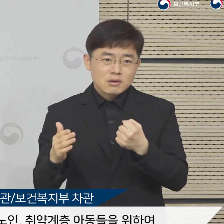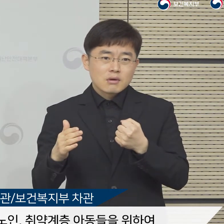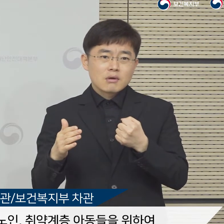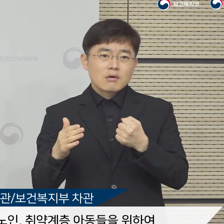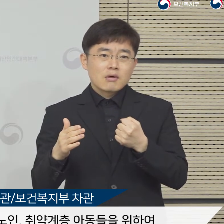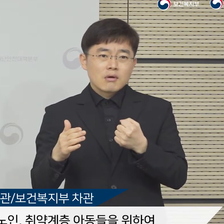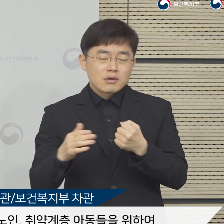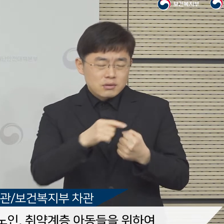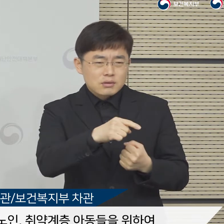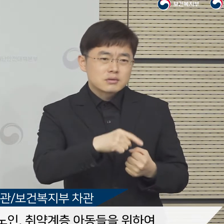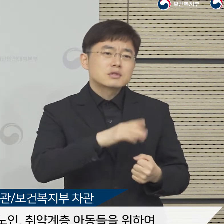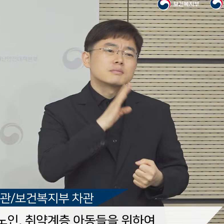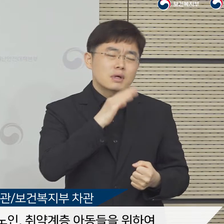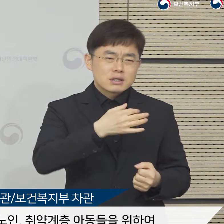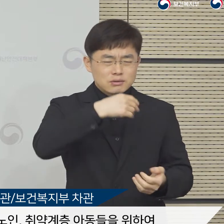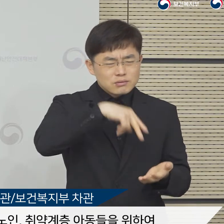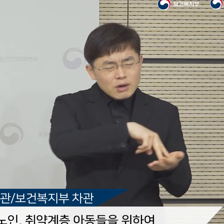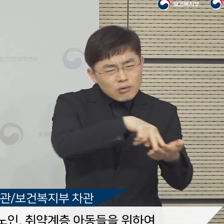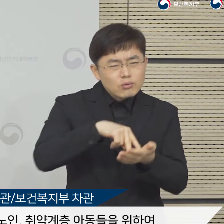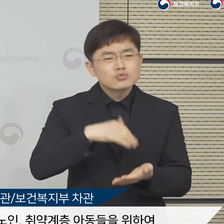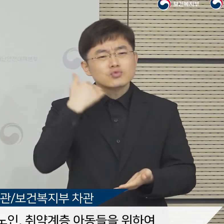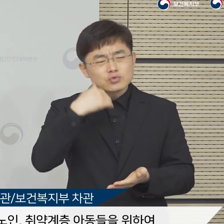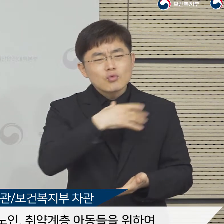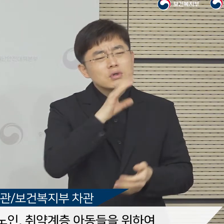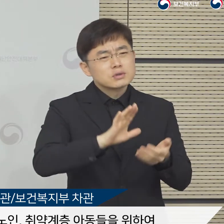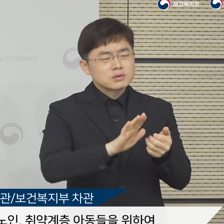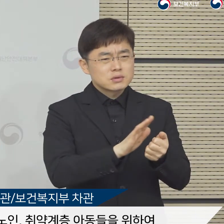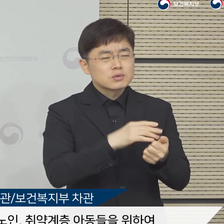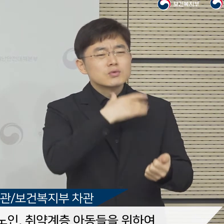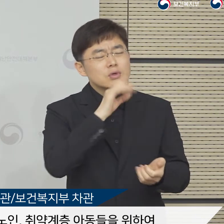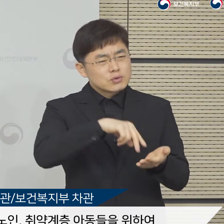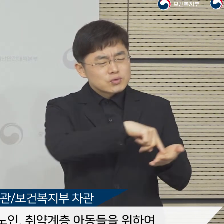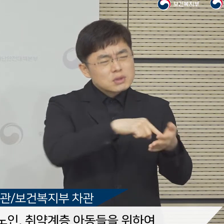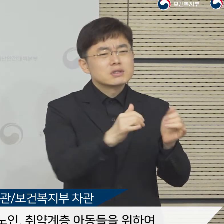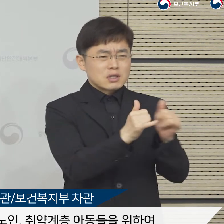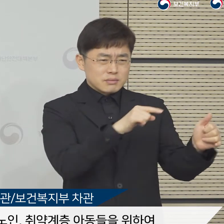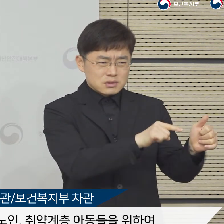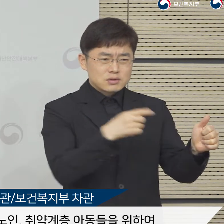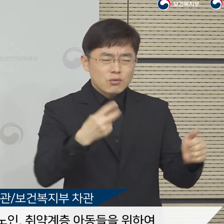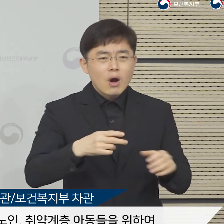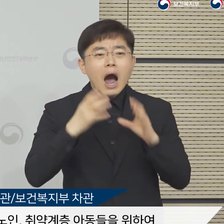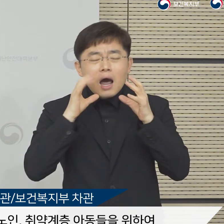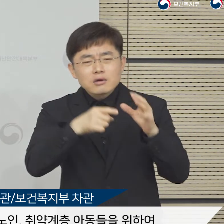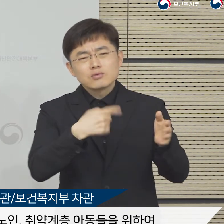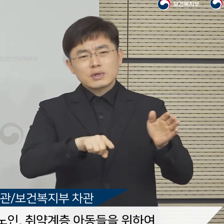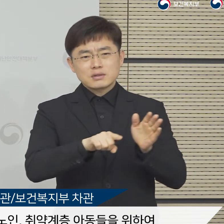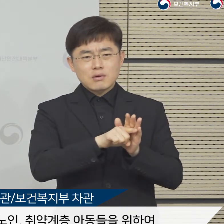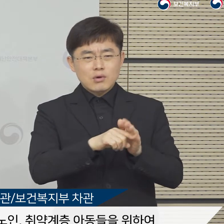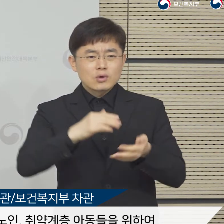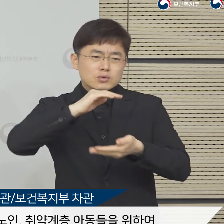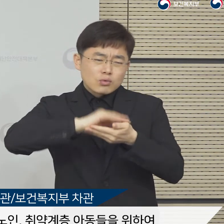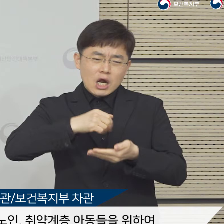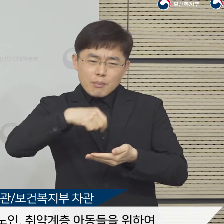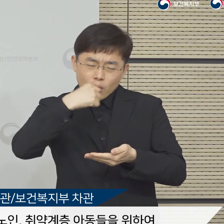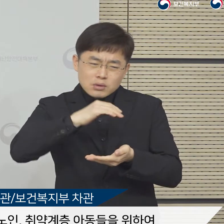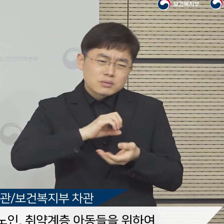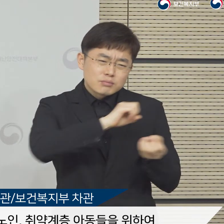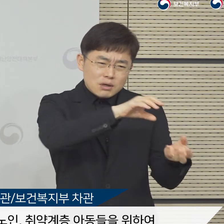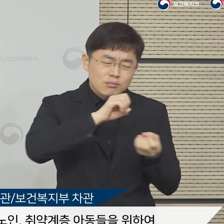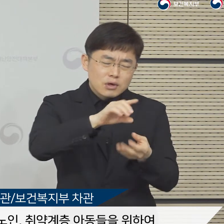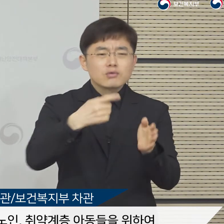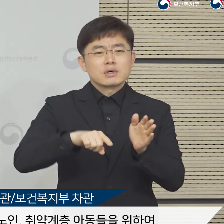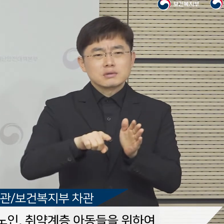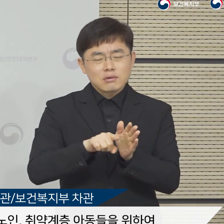없는 독거노인, 취약계층 아동들을 위하여 도시락 배달 봉사에 나서주시는 지역